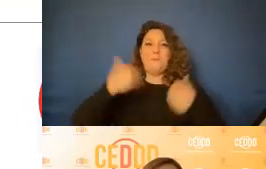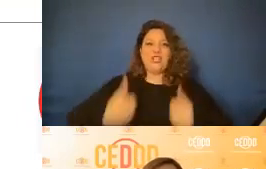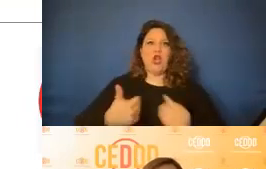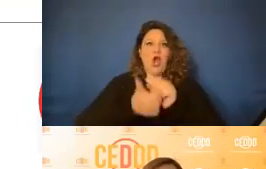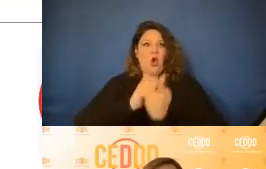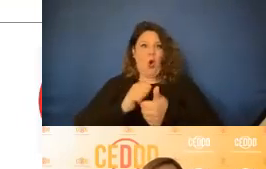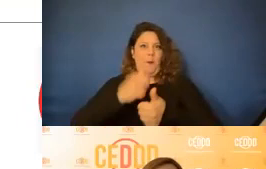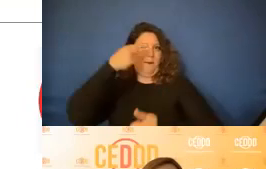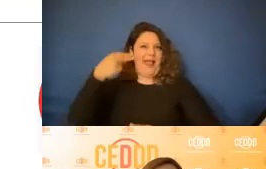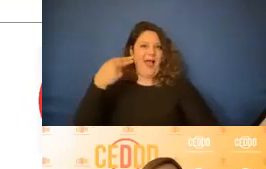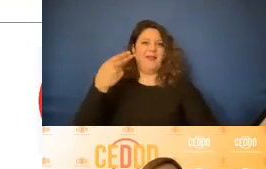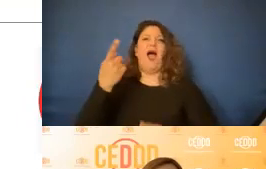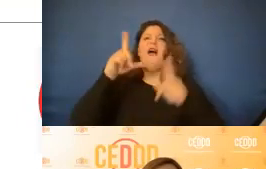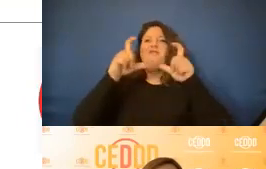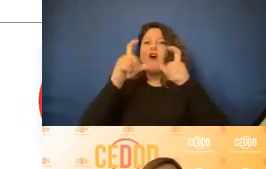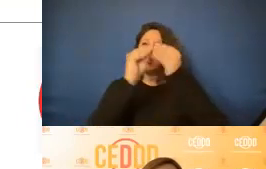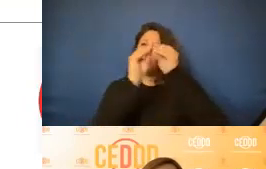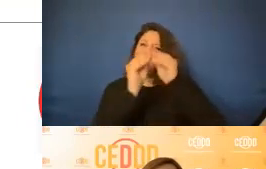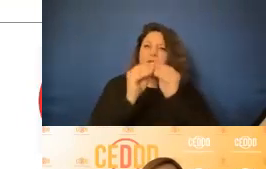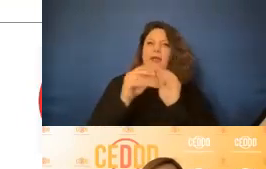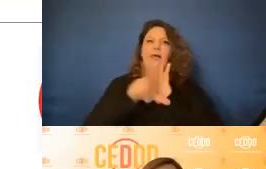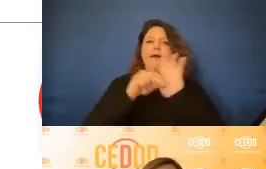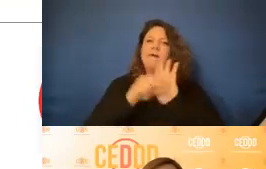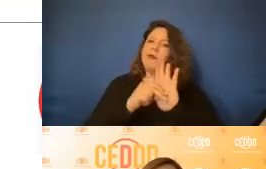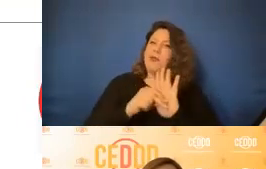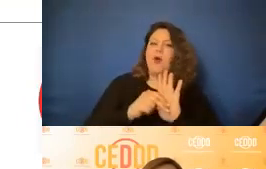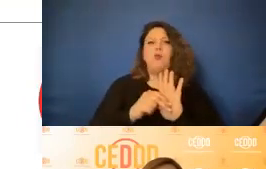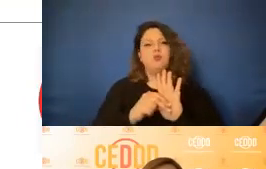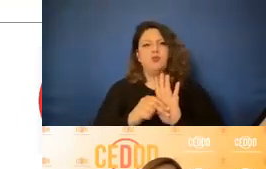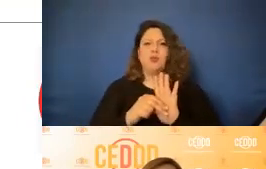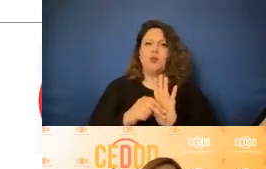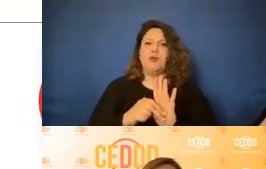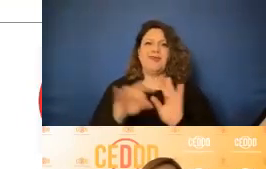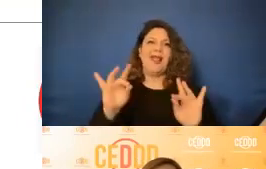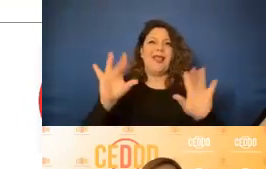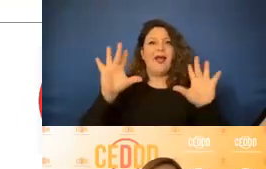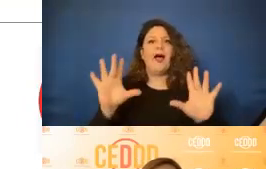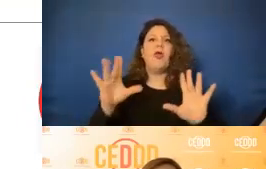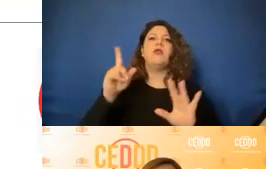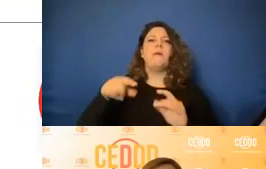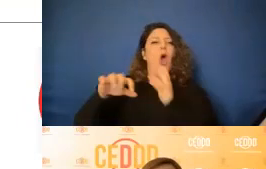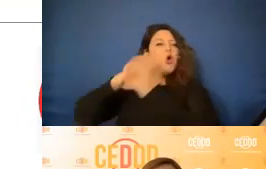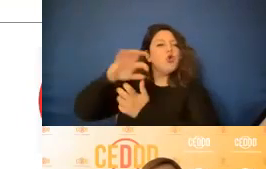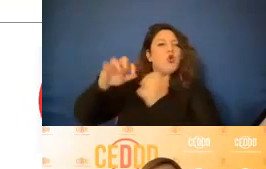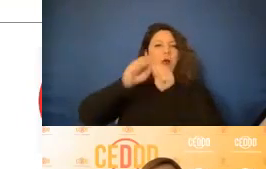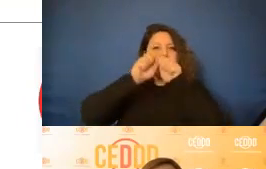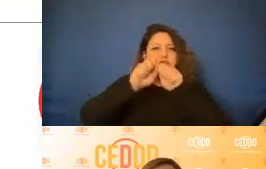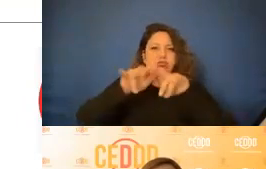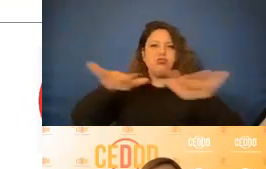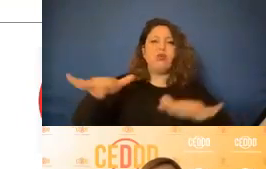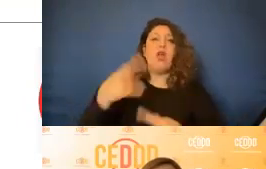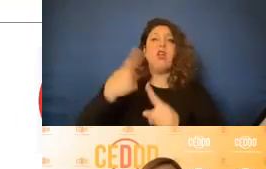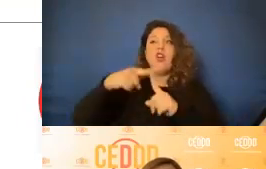de fotos, vídeos comprometidos, difusión de rumores, destacar rasgos negativos de la persona